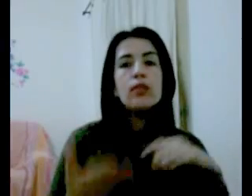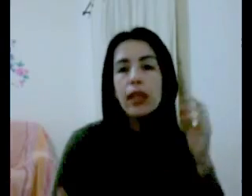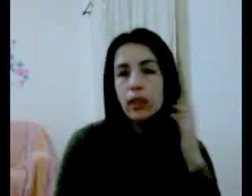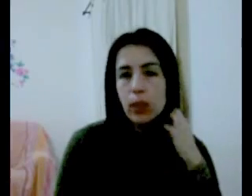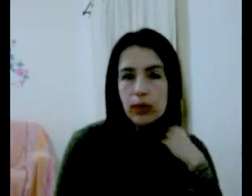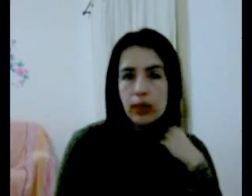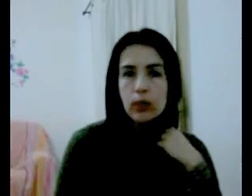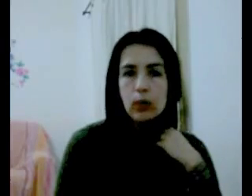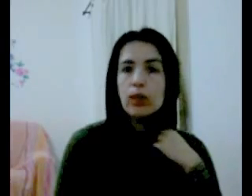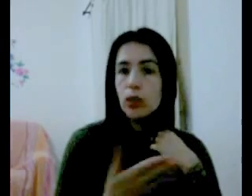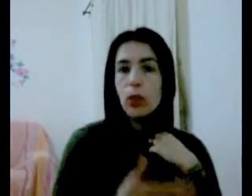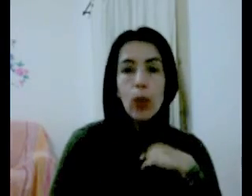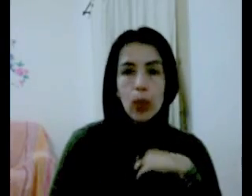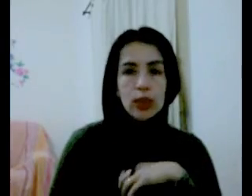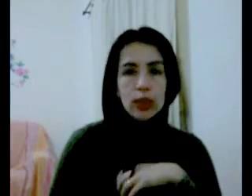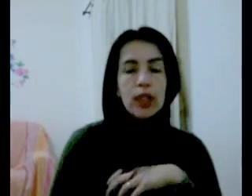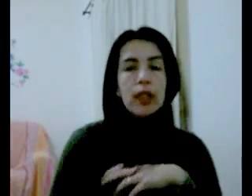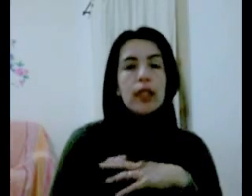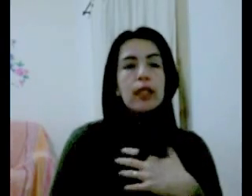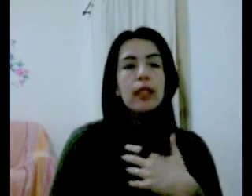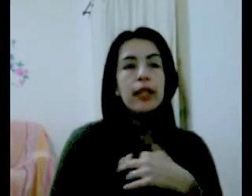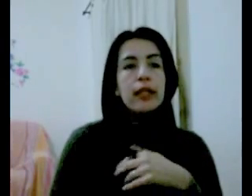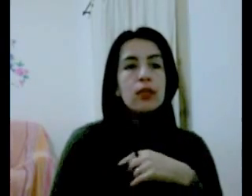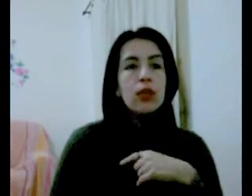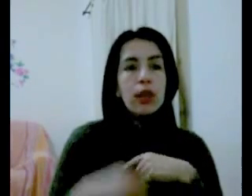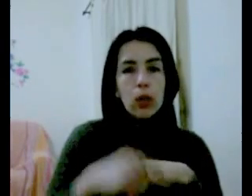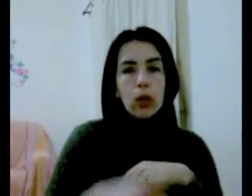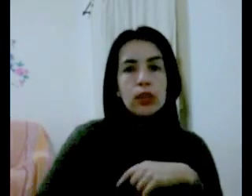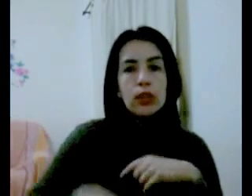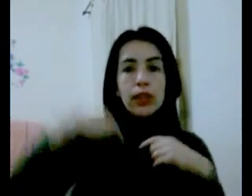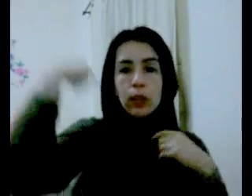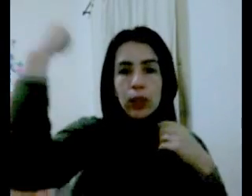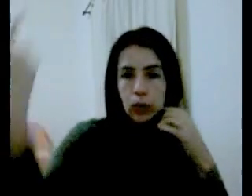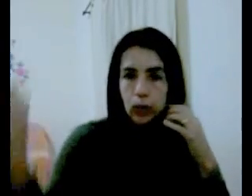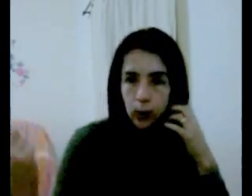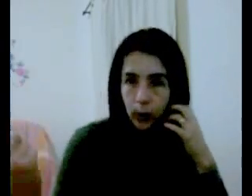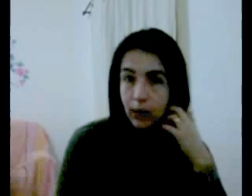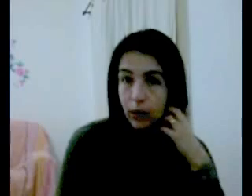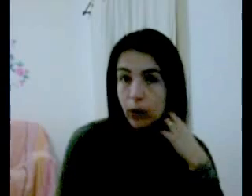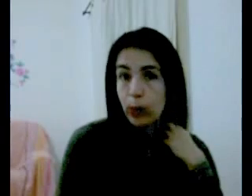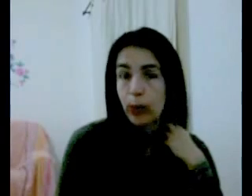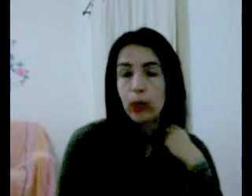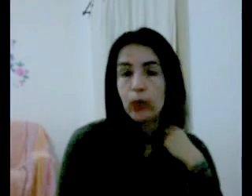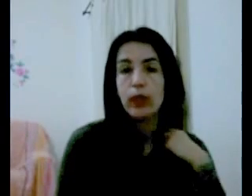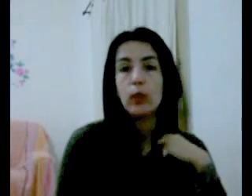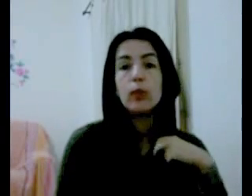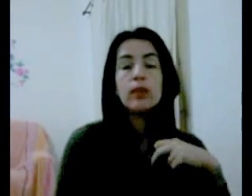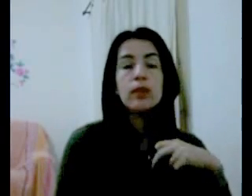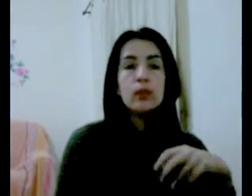consegui vaga para fazer esse ultrassom hoje, né, e fora hoje, só ia ser para julho, para você ver como que o meu convênio é uma